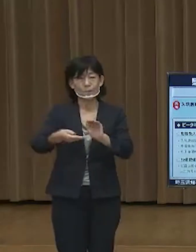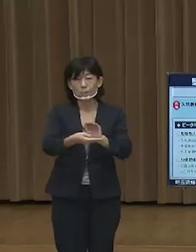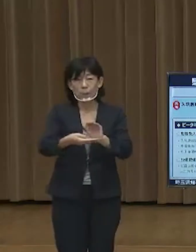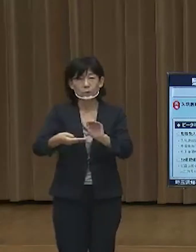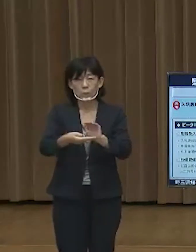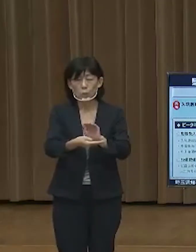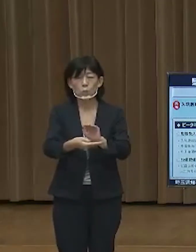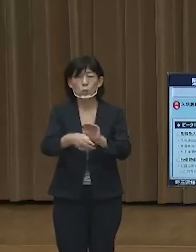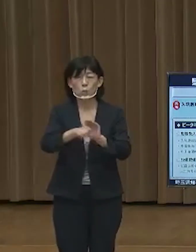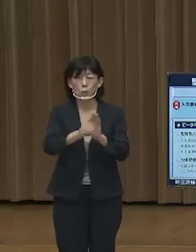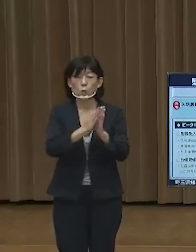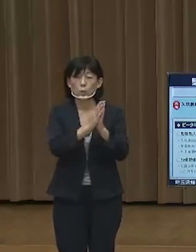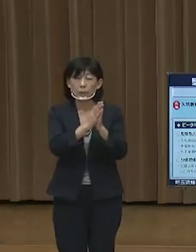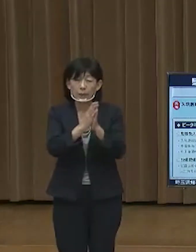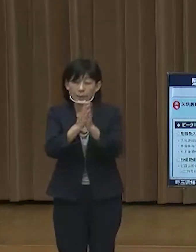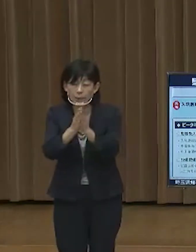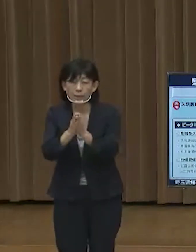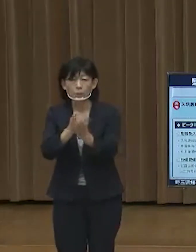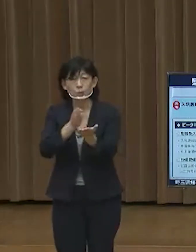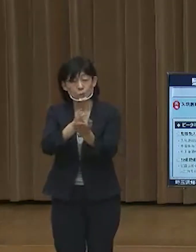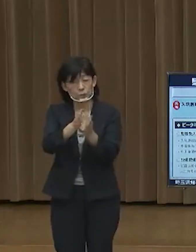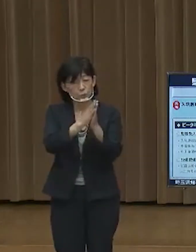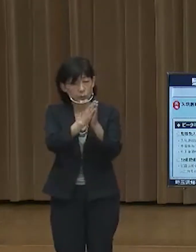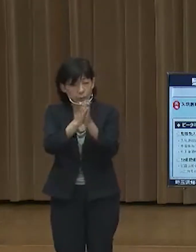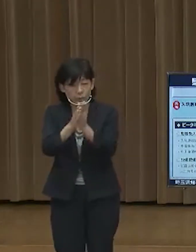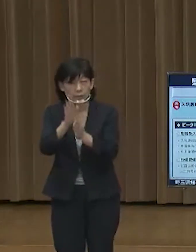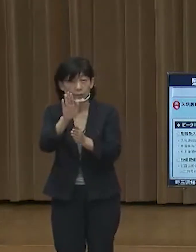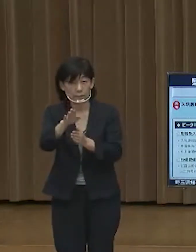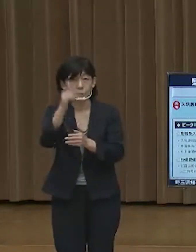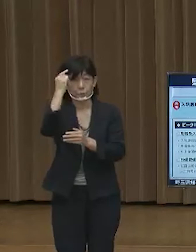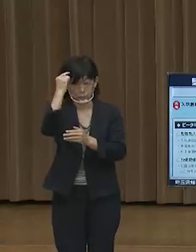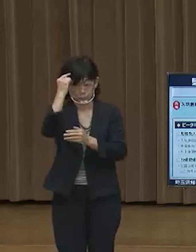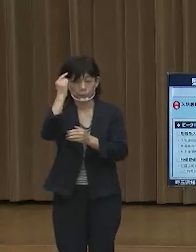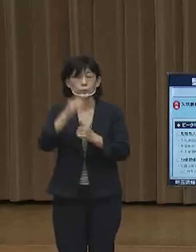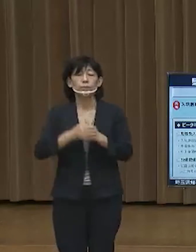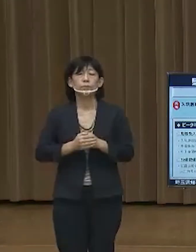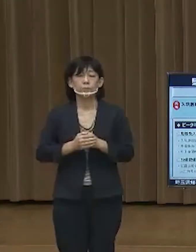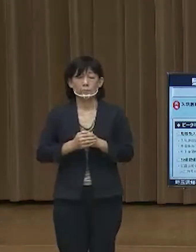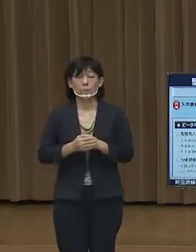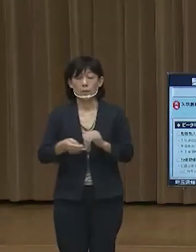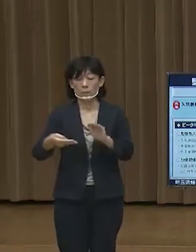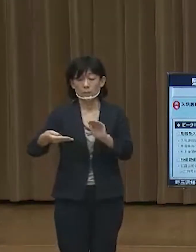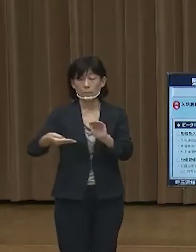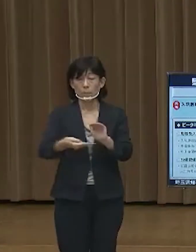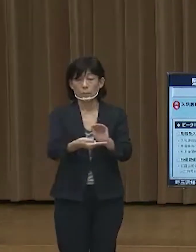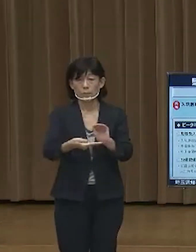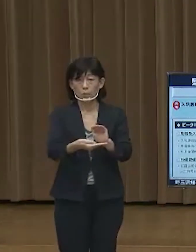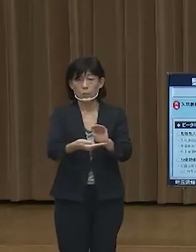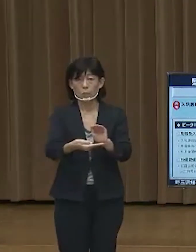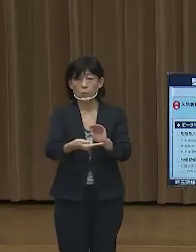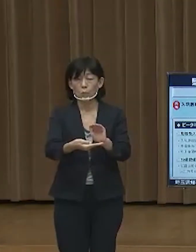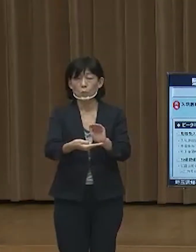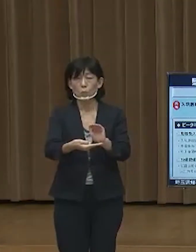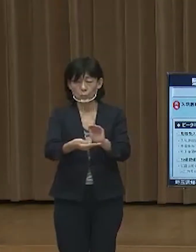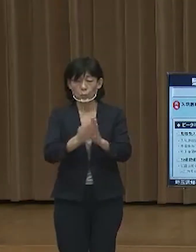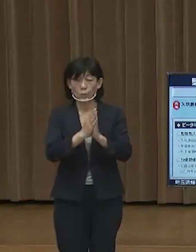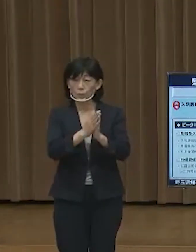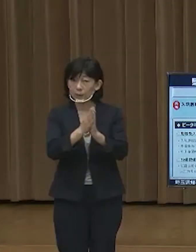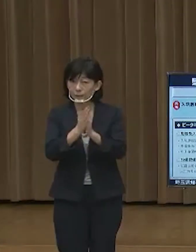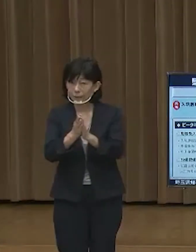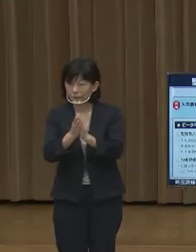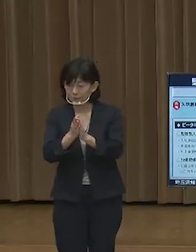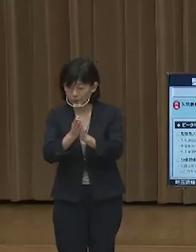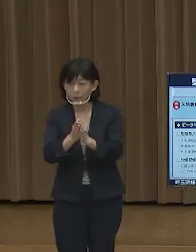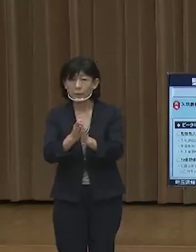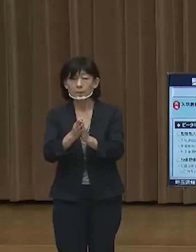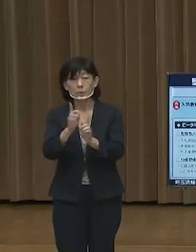自身も直接、お願いをしたりしてきたということでしたけれども、病床確保についてはひとまず一旦これで、今回の専